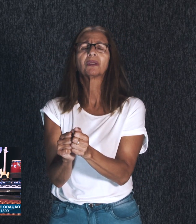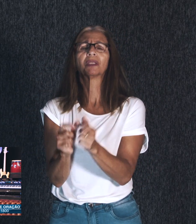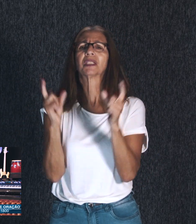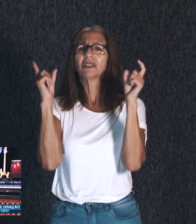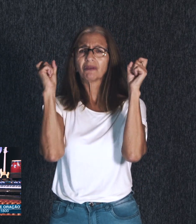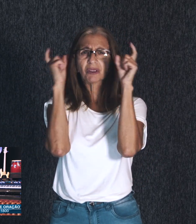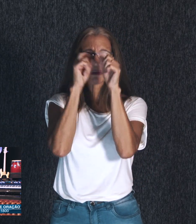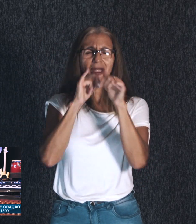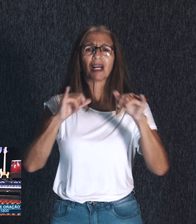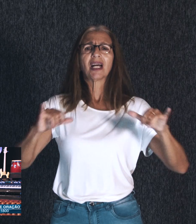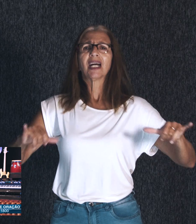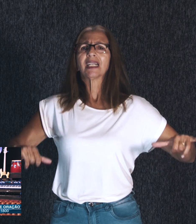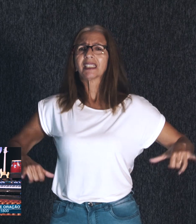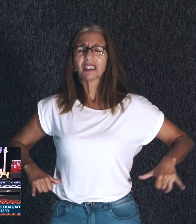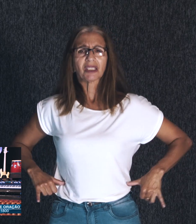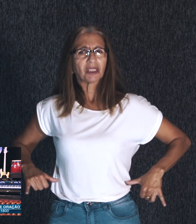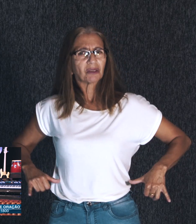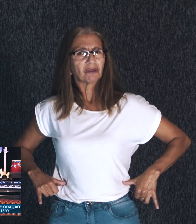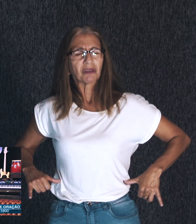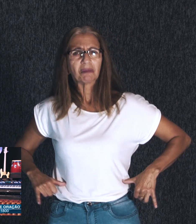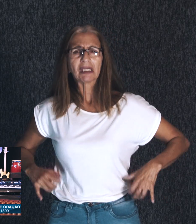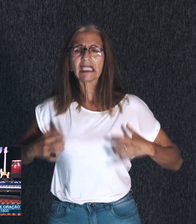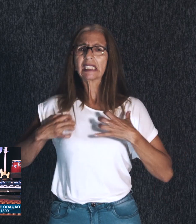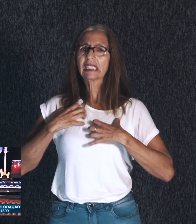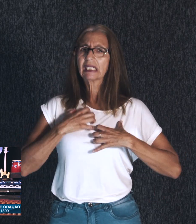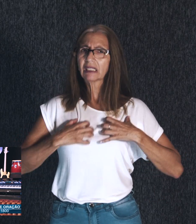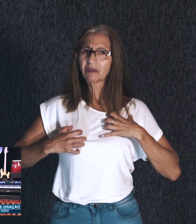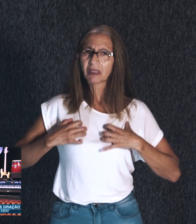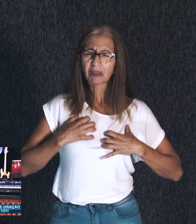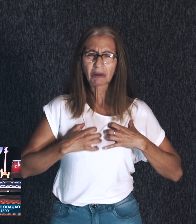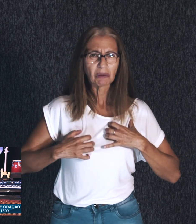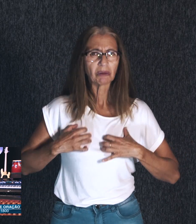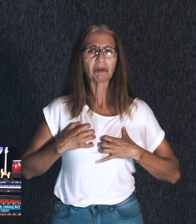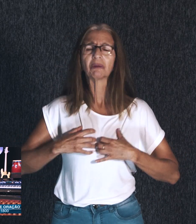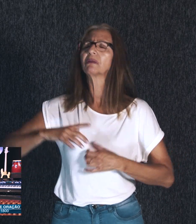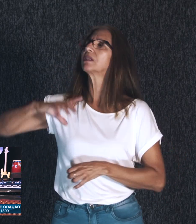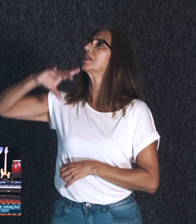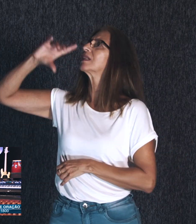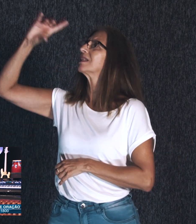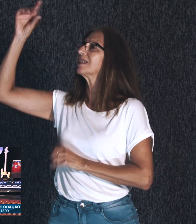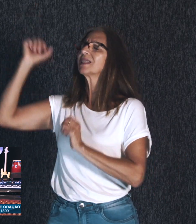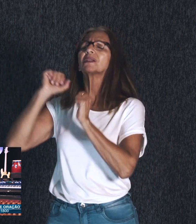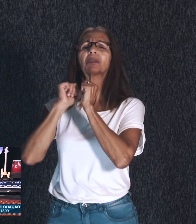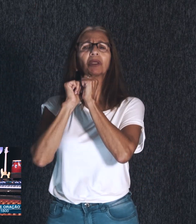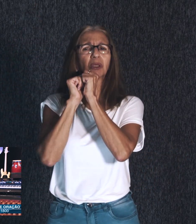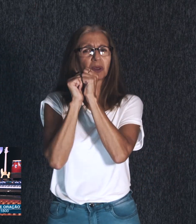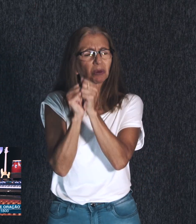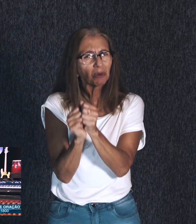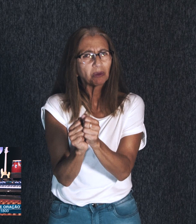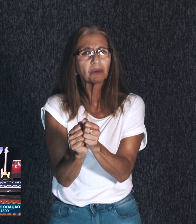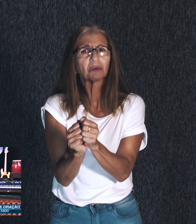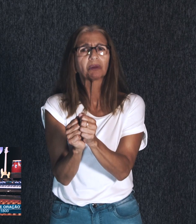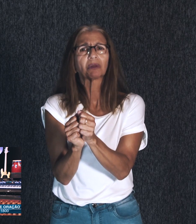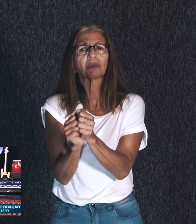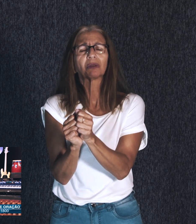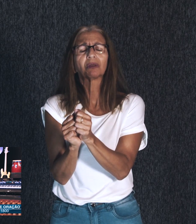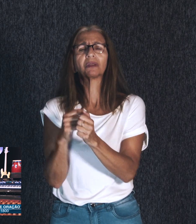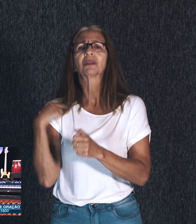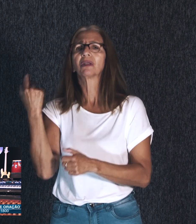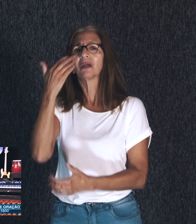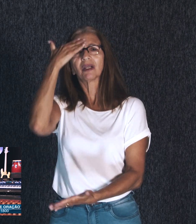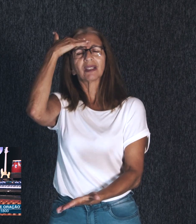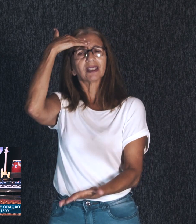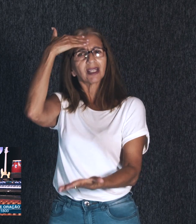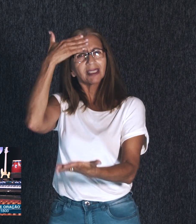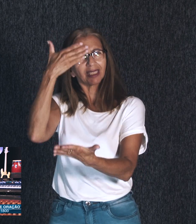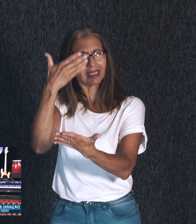Quando você andar através do fogo, não se queimará. As chamas não o deixarão em brasas. E nós cremos na Tua palavra,